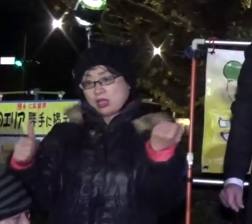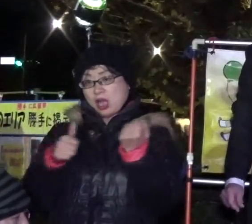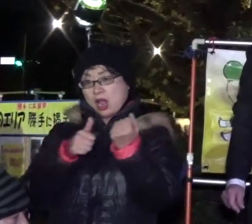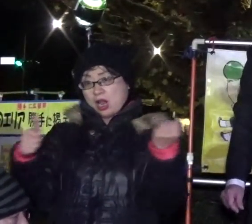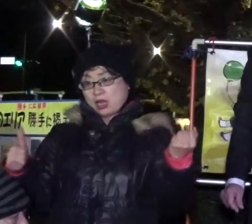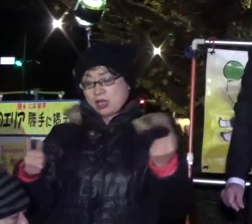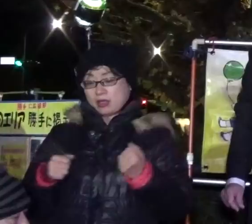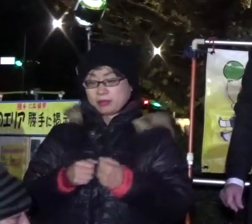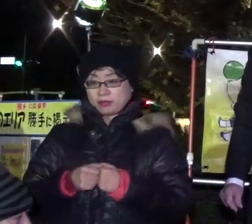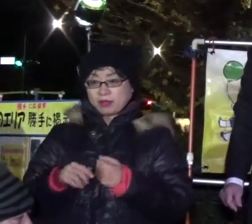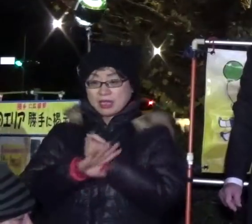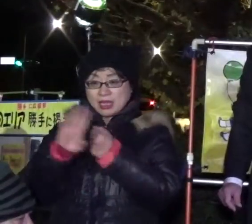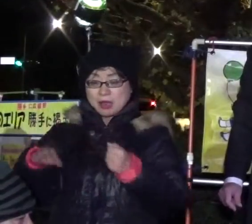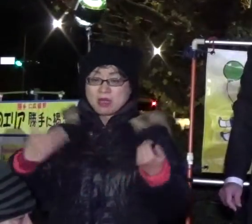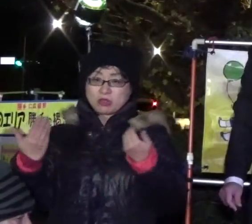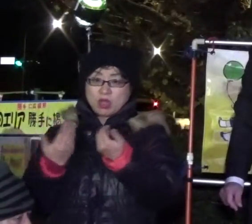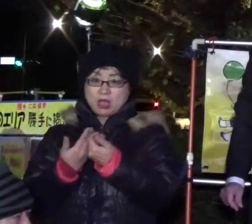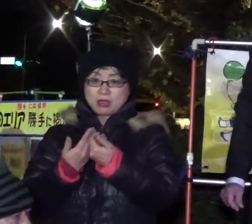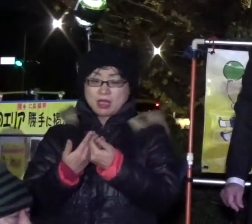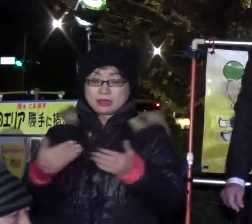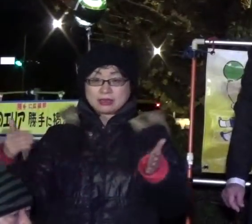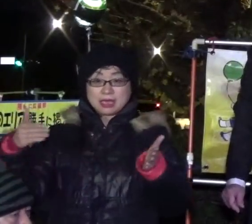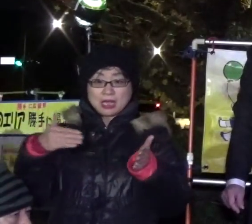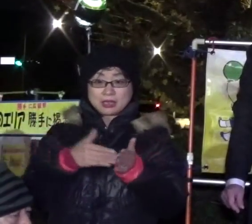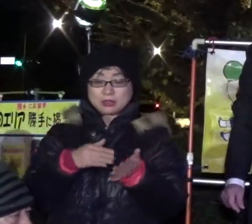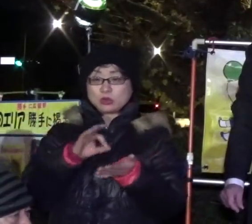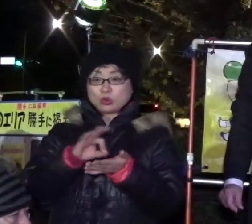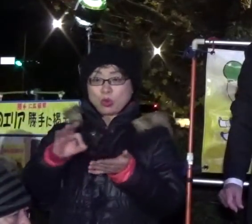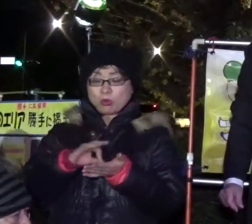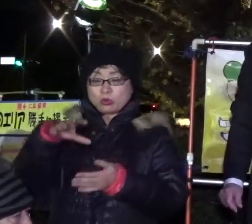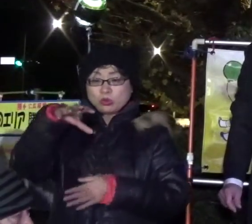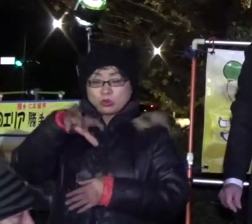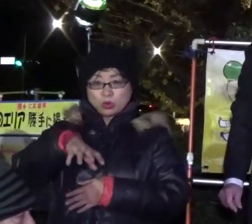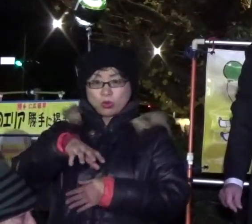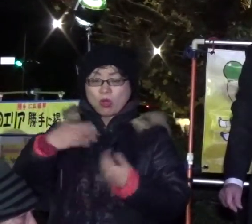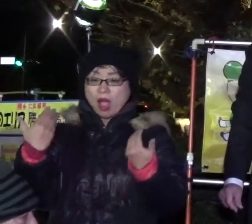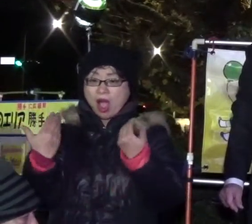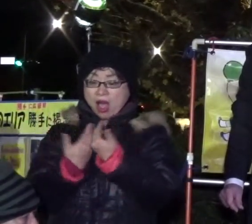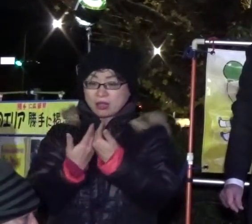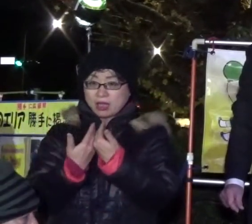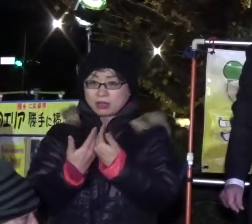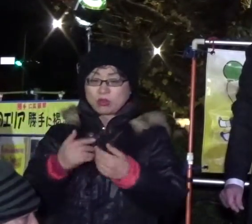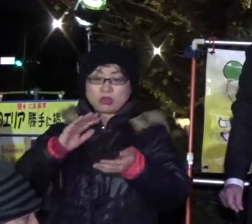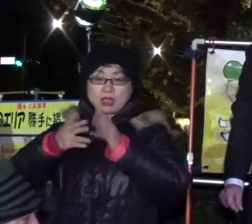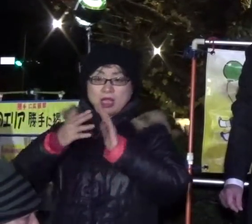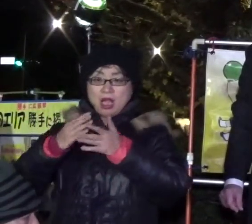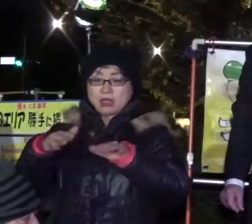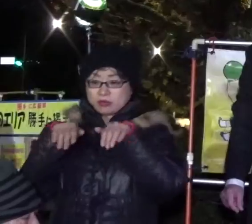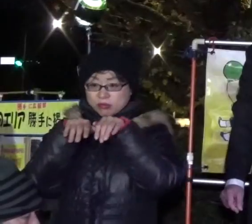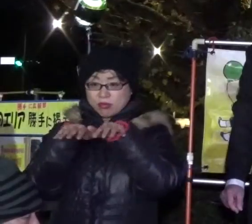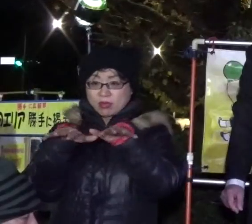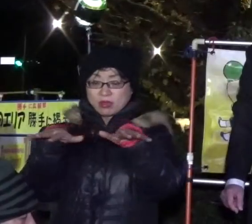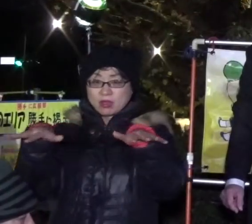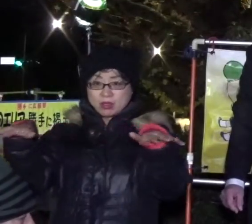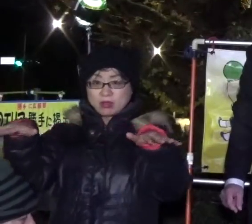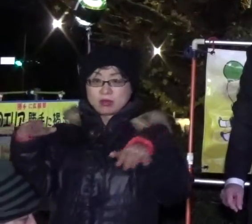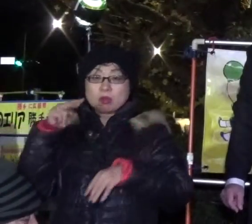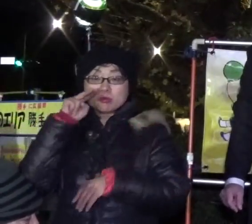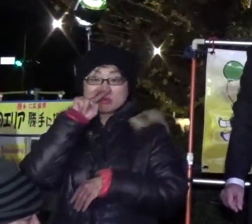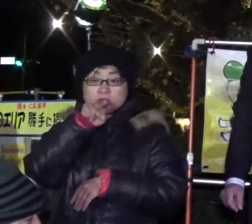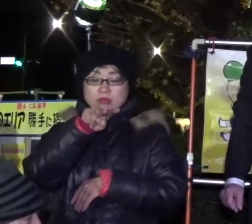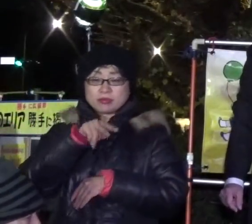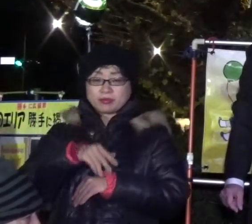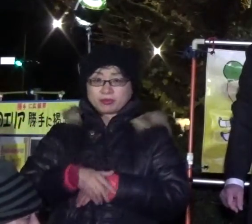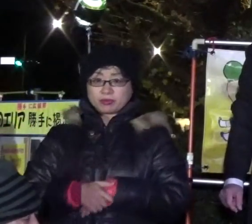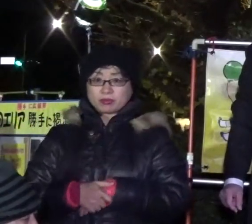今原発反対、最終処分場絶対反対という戦いのうねりが広がっているということを見てきました